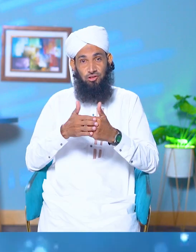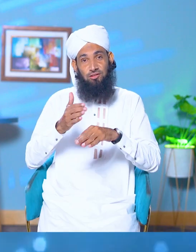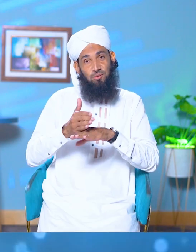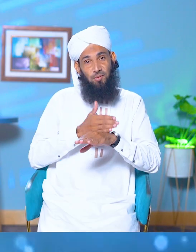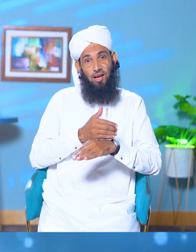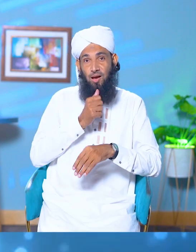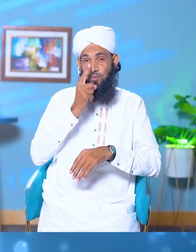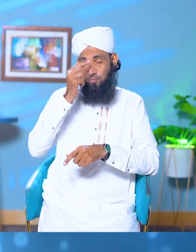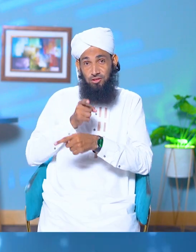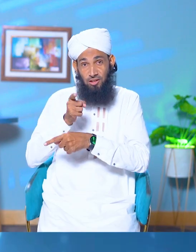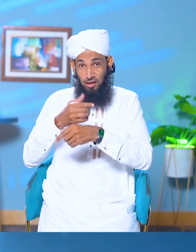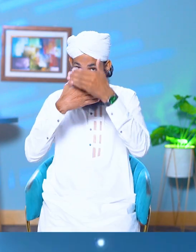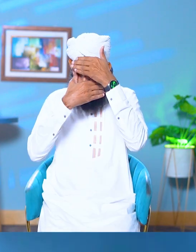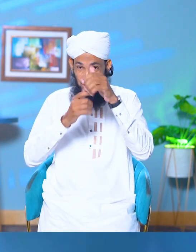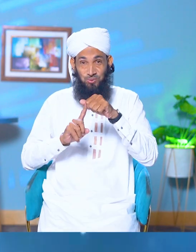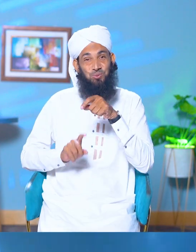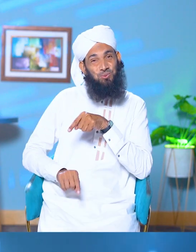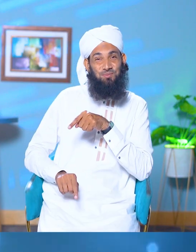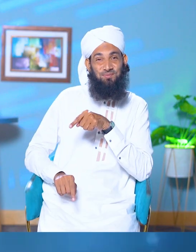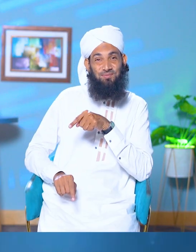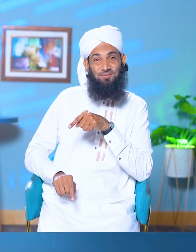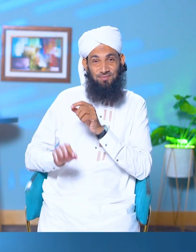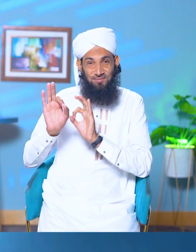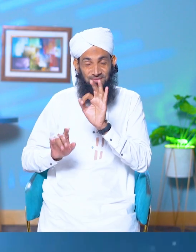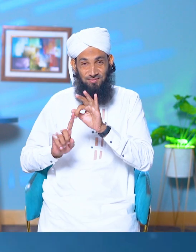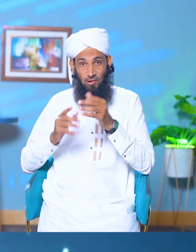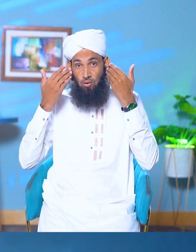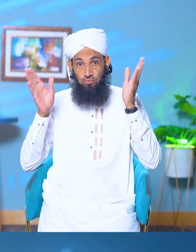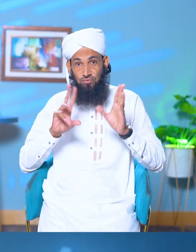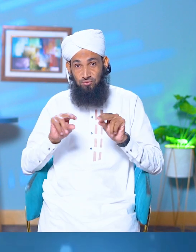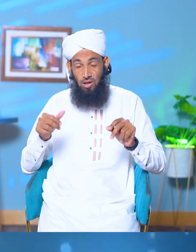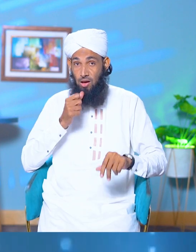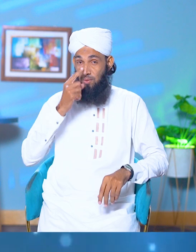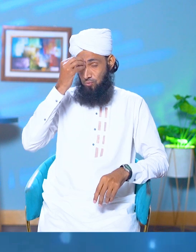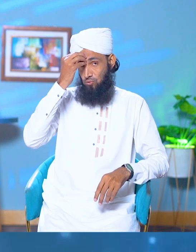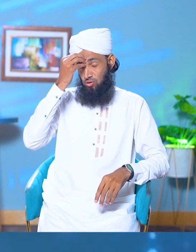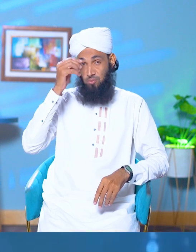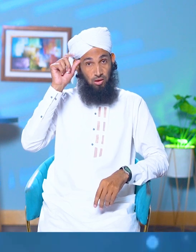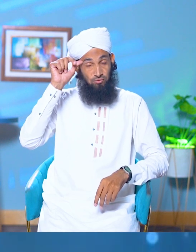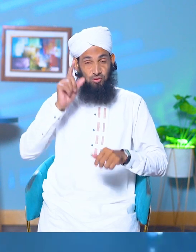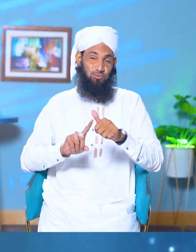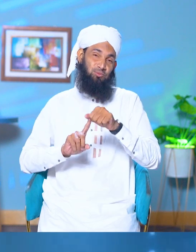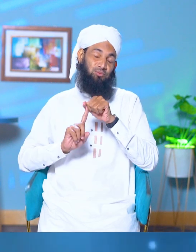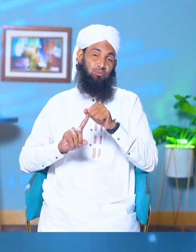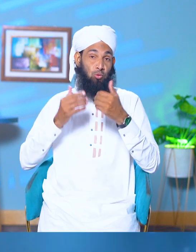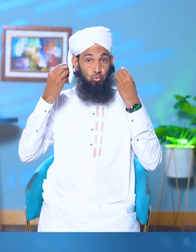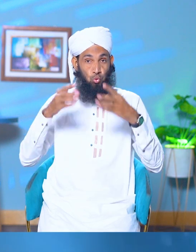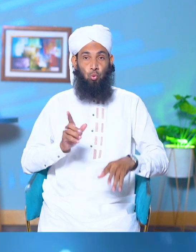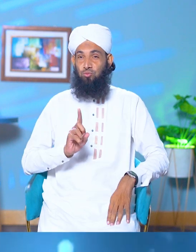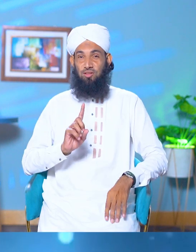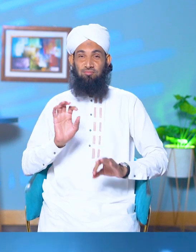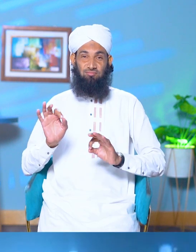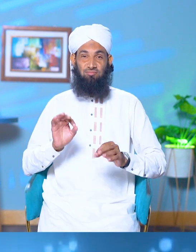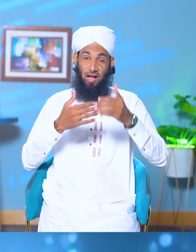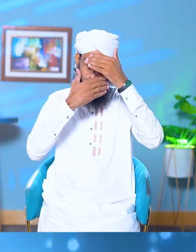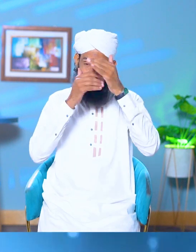گی اور گھر میں بھی پردے کا ماحول رہے گا۔ تو یہ والدین کے لیے بڑی ذمہ داری ہے کہ وہ اپنی اولاد کو، جب بیٹا بھی کہتا ہے کہ